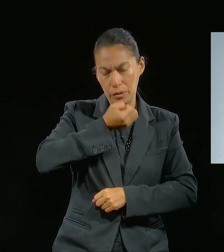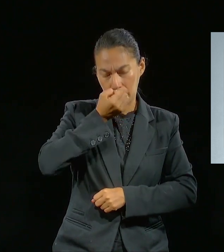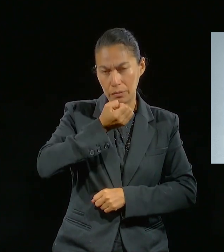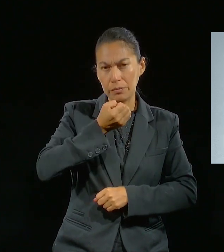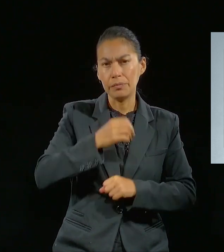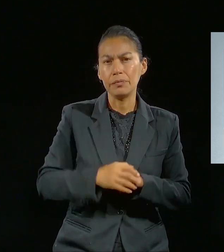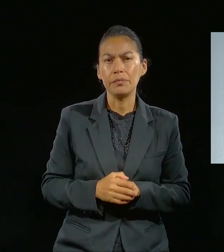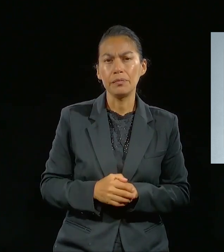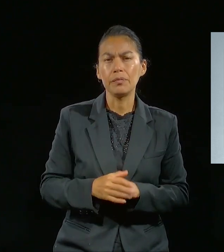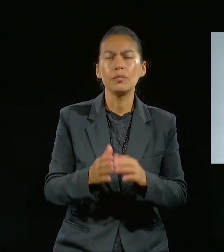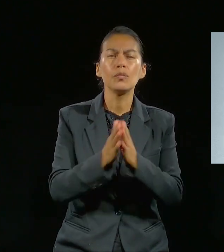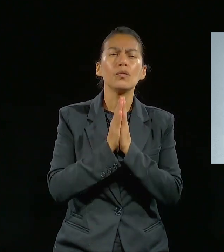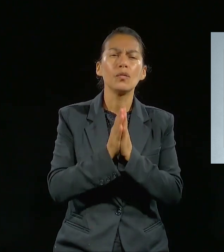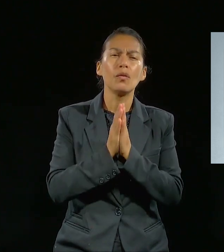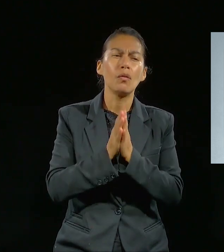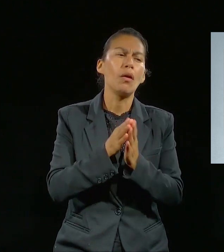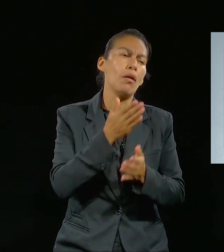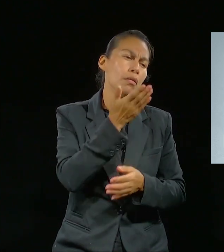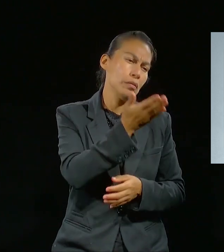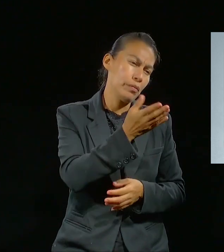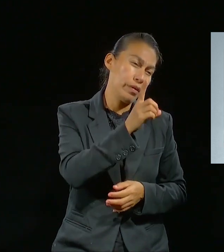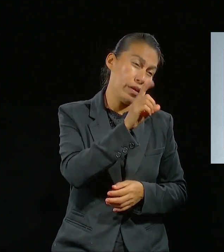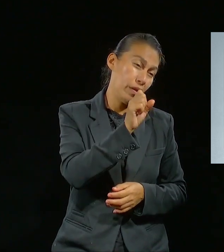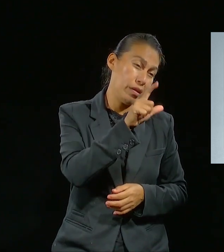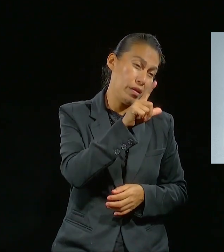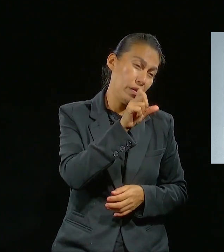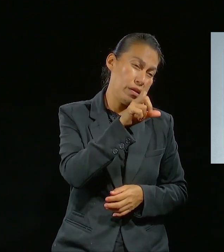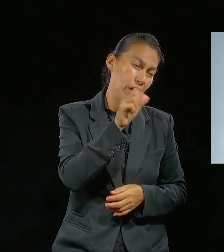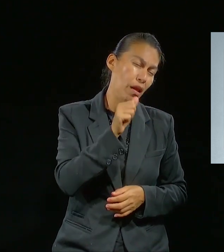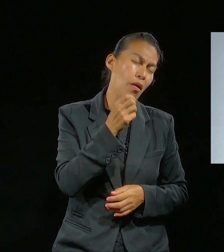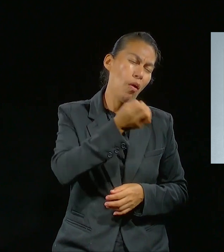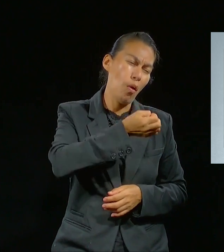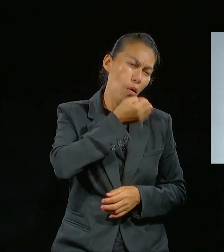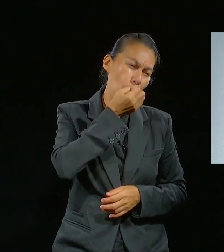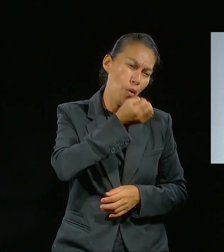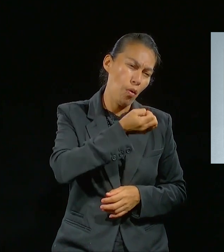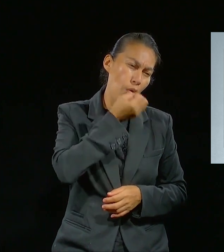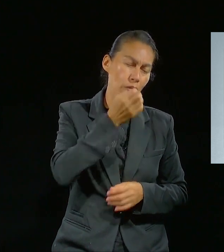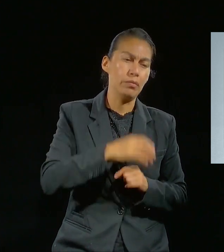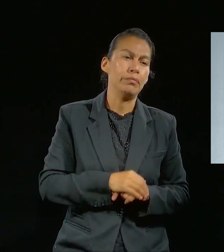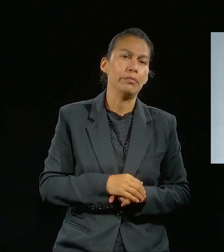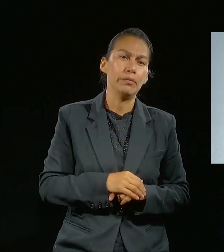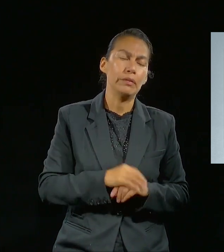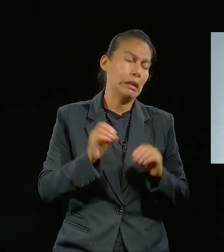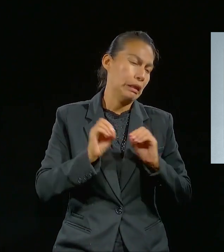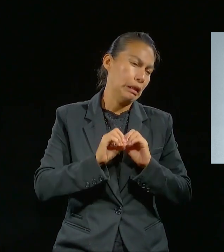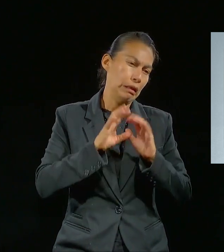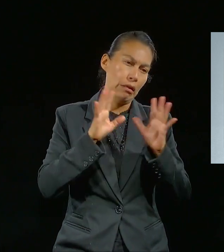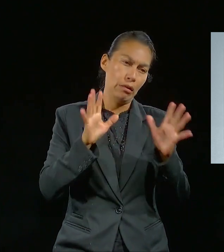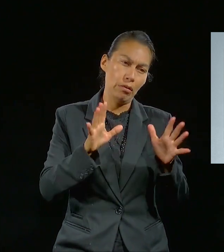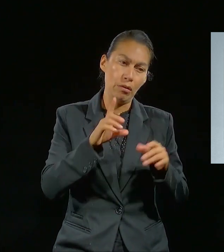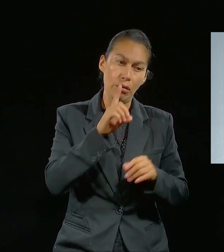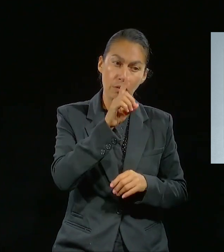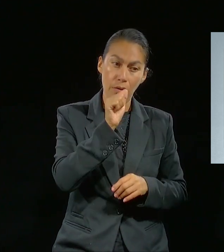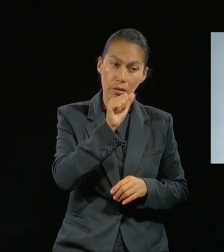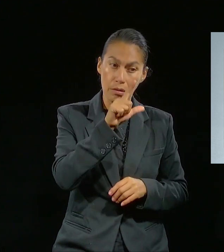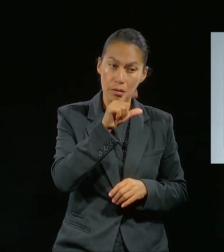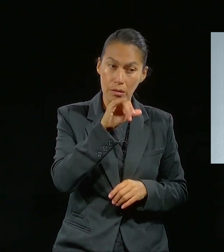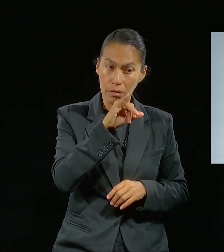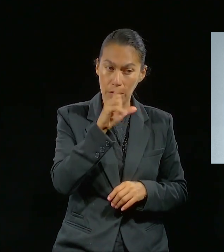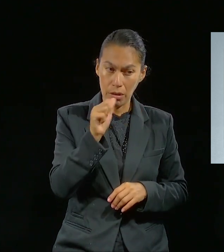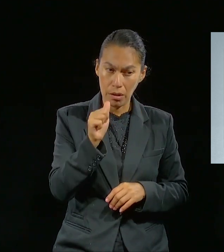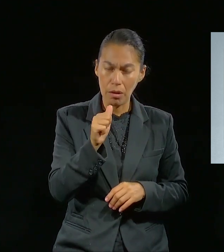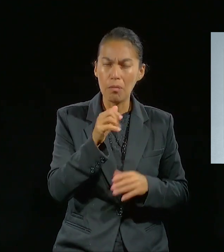que vamos a orar. Yo le voy a pedir a Dalila que tenga la bondad de dirigirnos en oración. Desde luego, Dalila, no